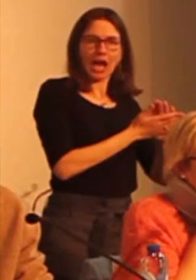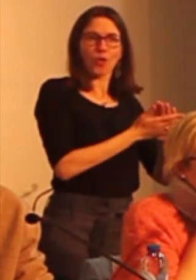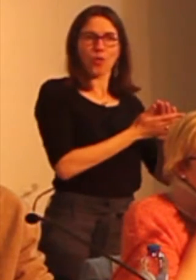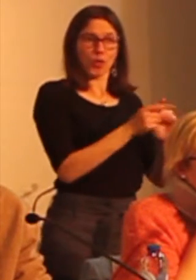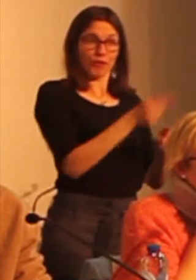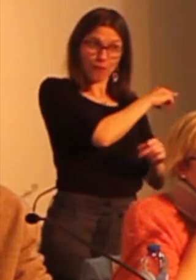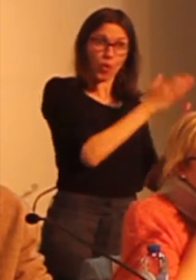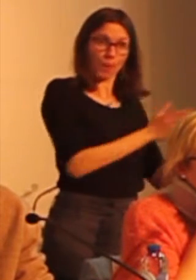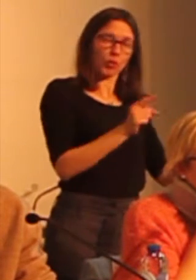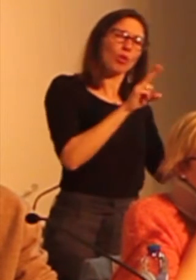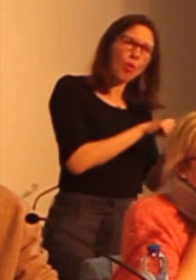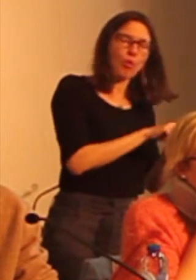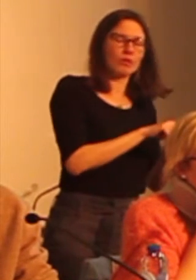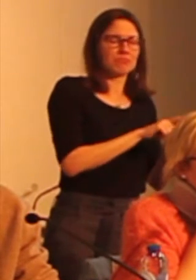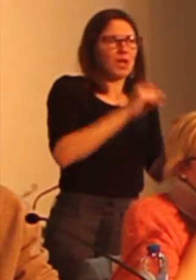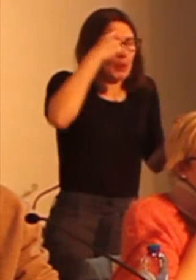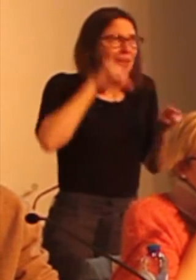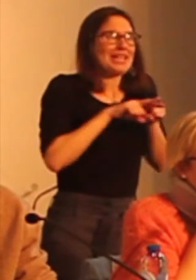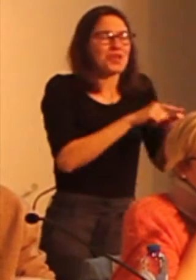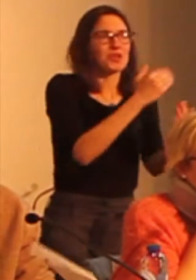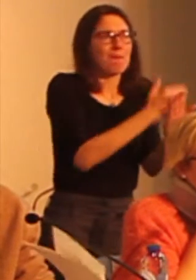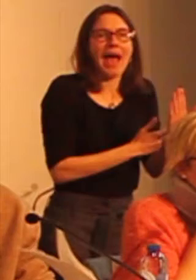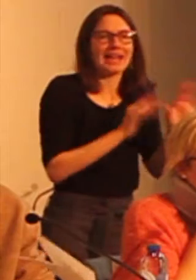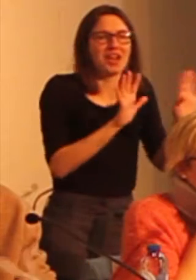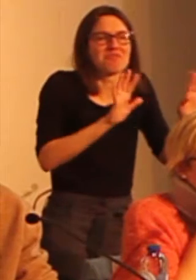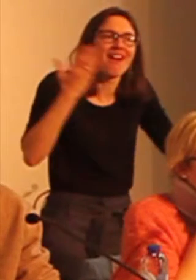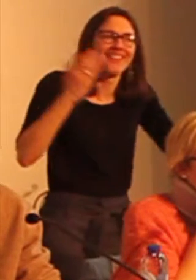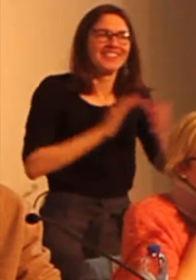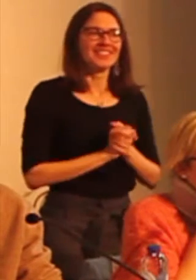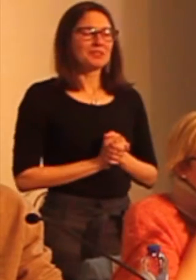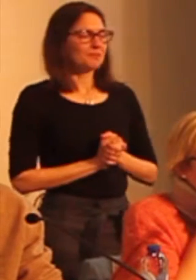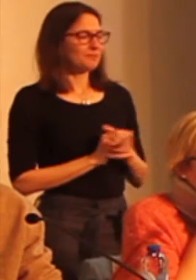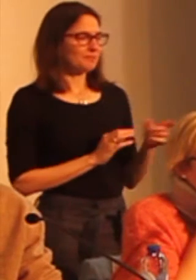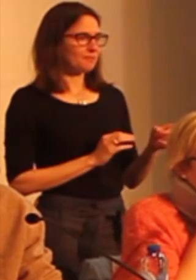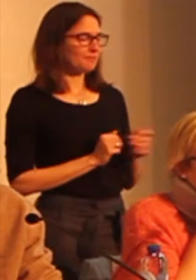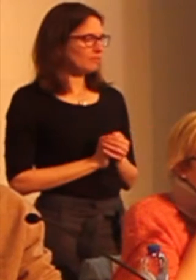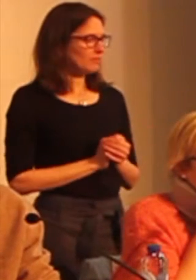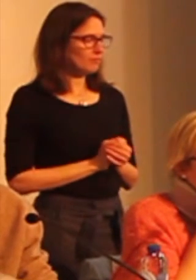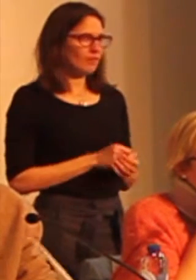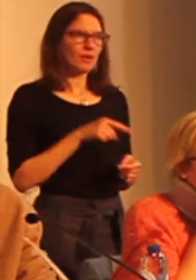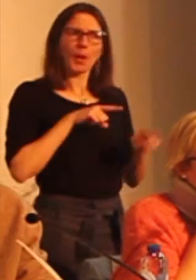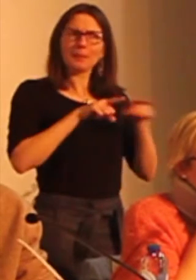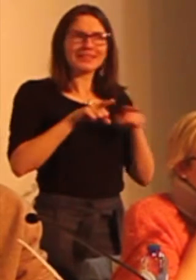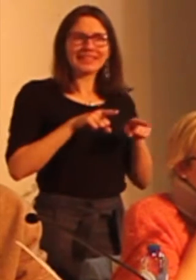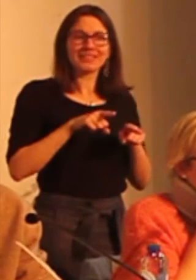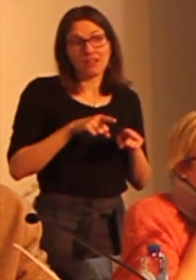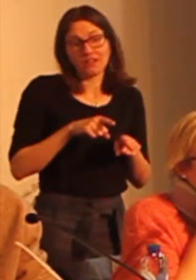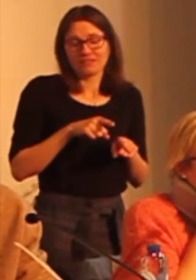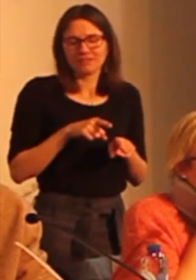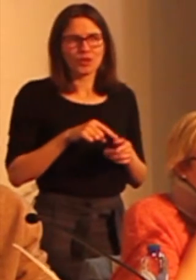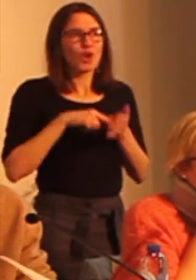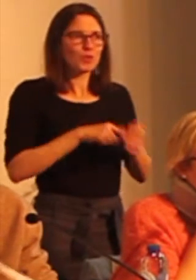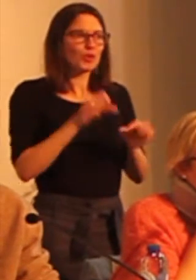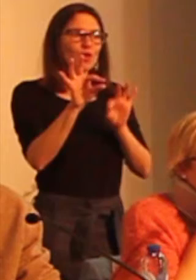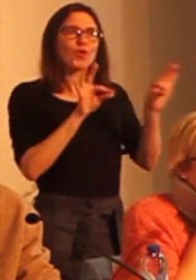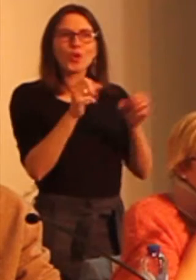is dat de zin stond hier, we trekken al vervangingsinkomens op tot boven de armoedegrens. Dat is omdat men allemaal keuzes niet durft te maken, want dat kost natuurlijk veel geld, dat is evident.